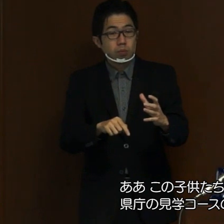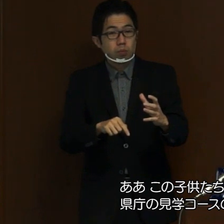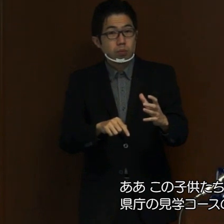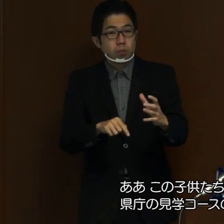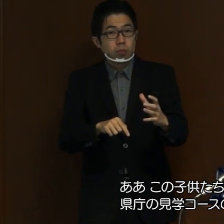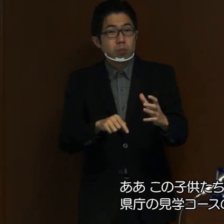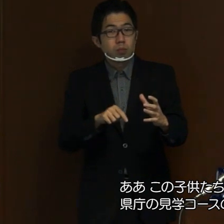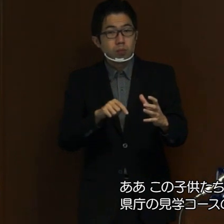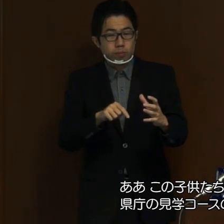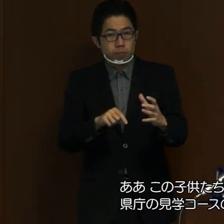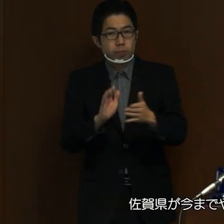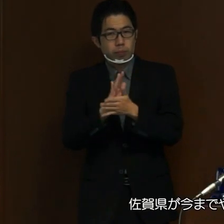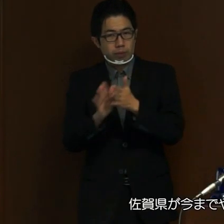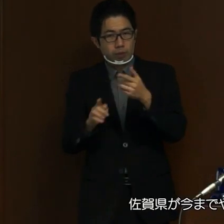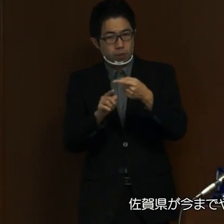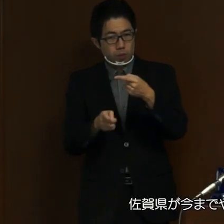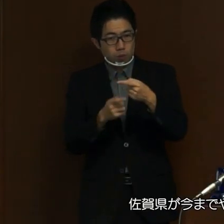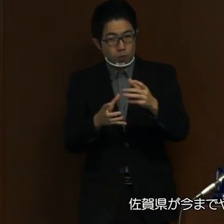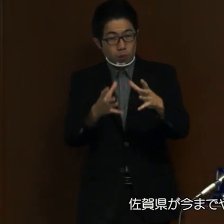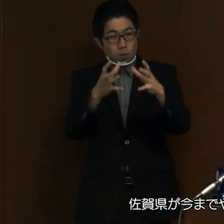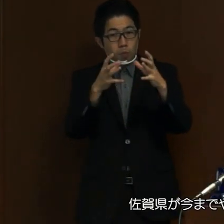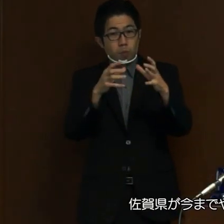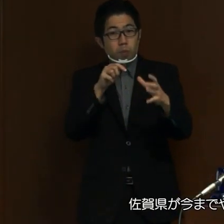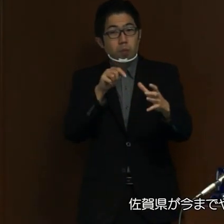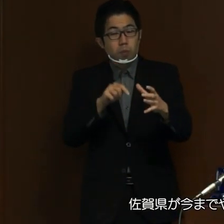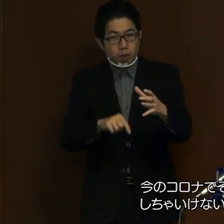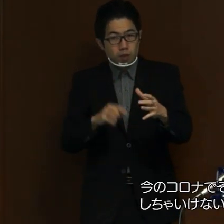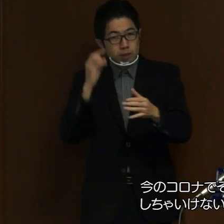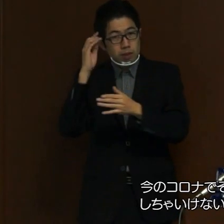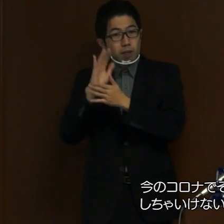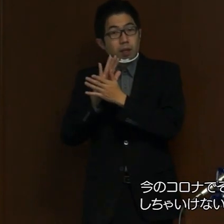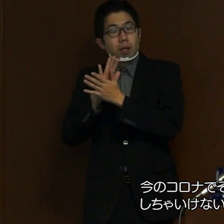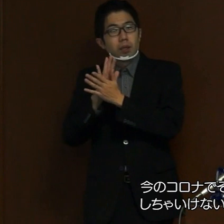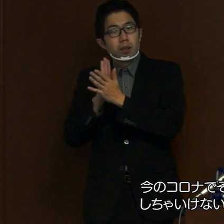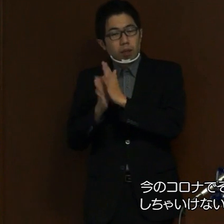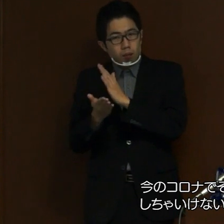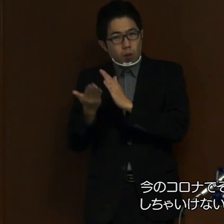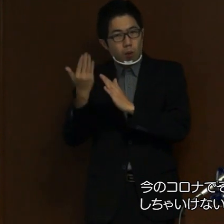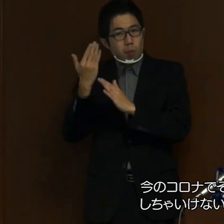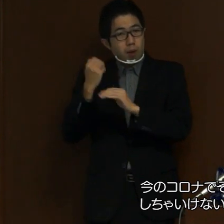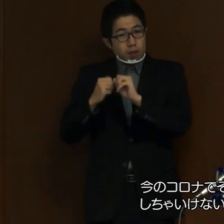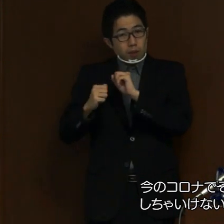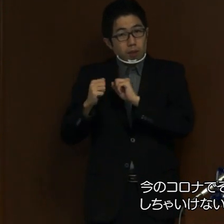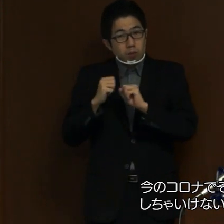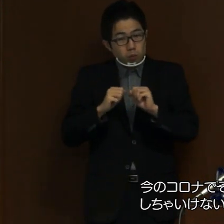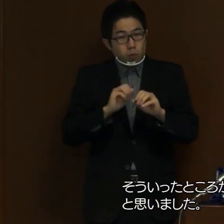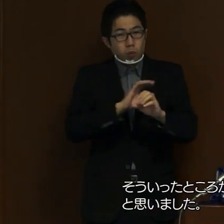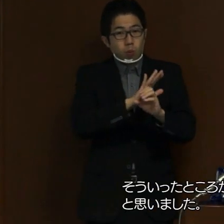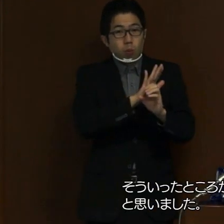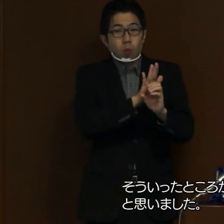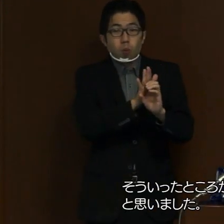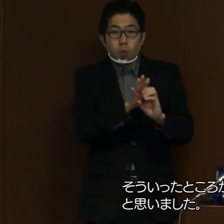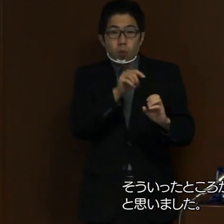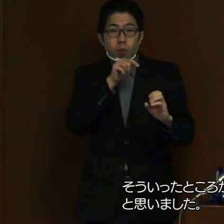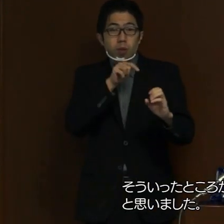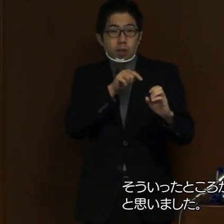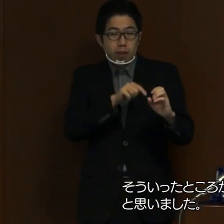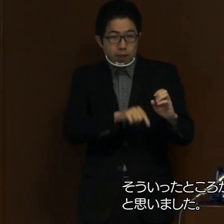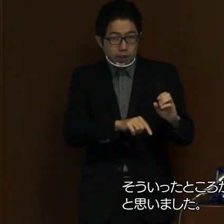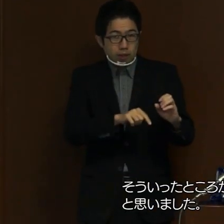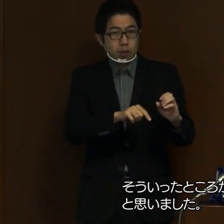そういう佐賀県が今までやってきたことと今のコロナでそういうことをしちゃいけないとか、そういったところ